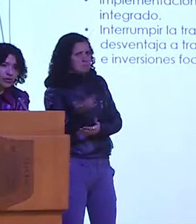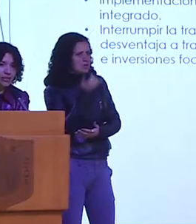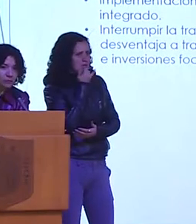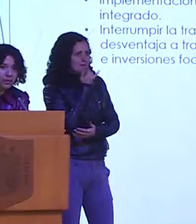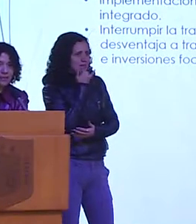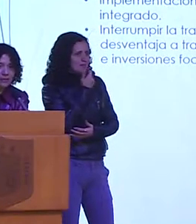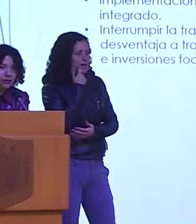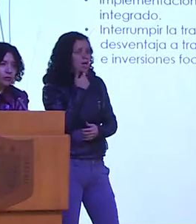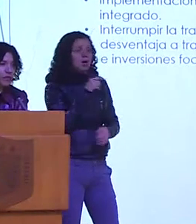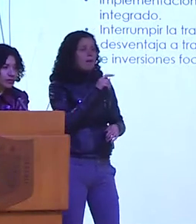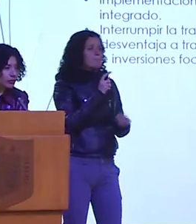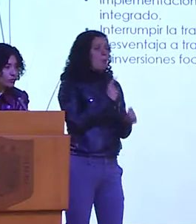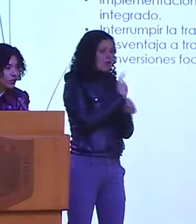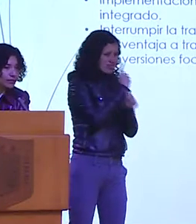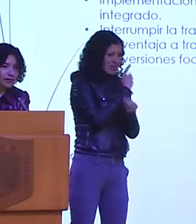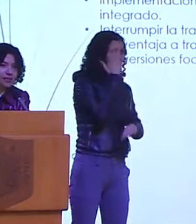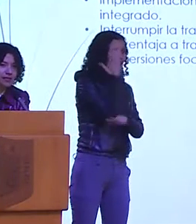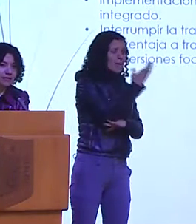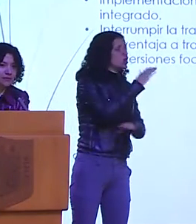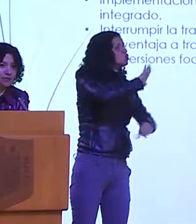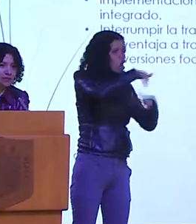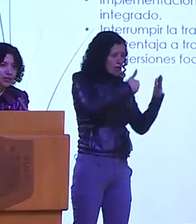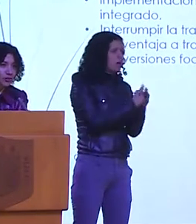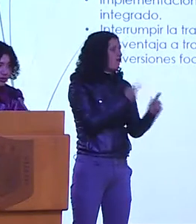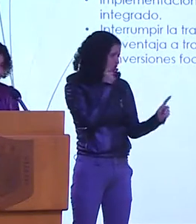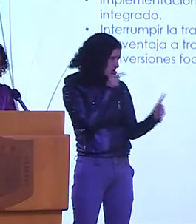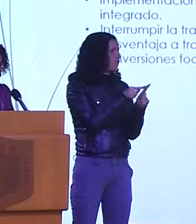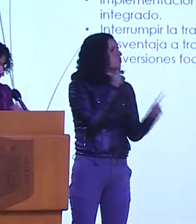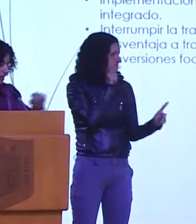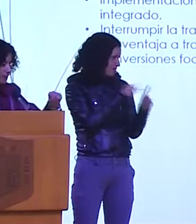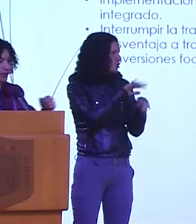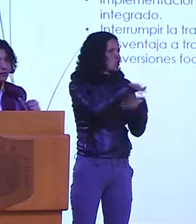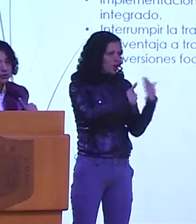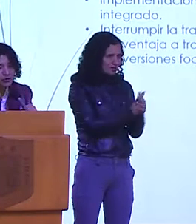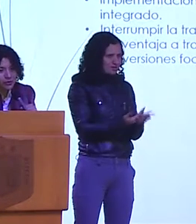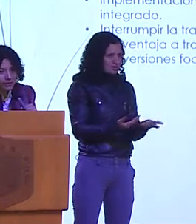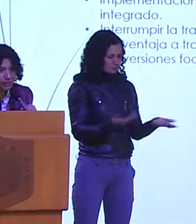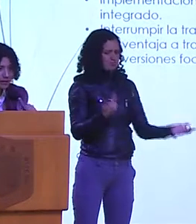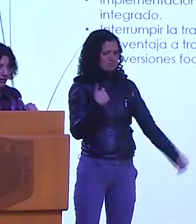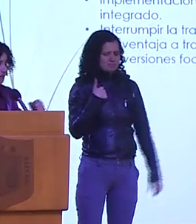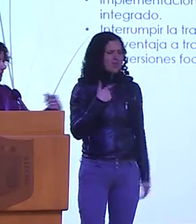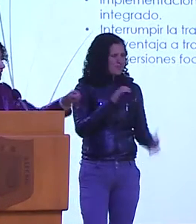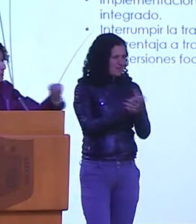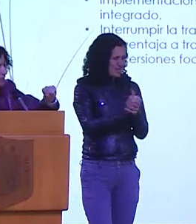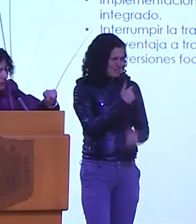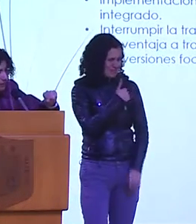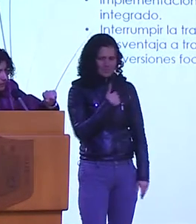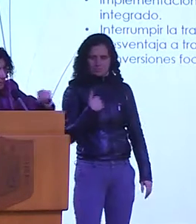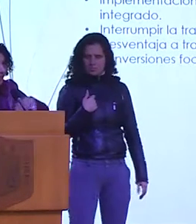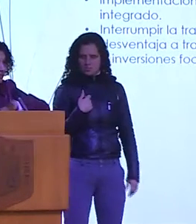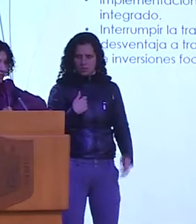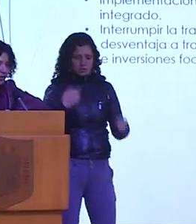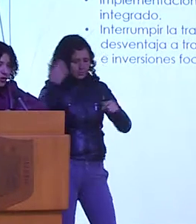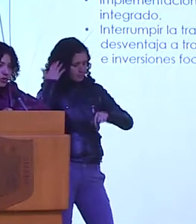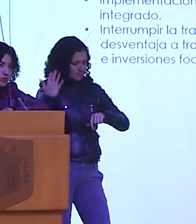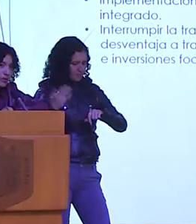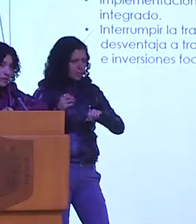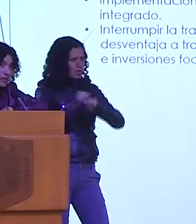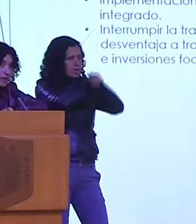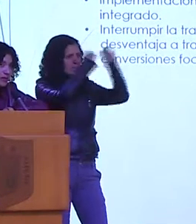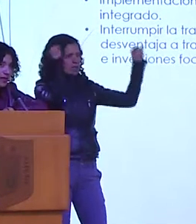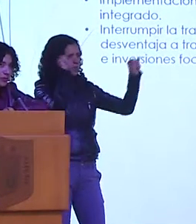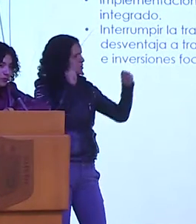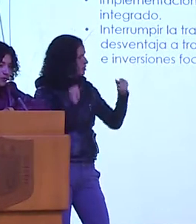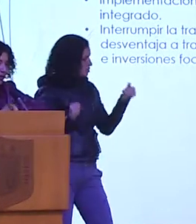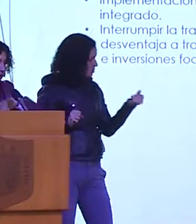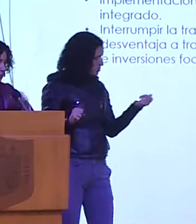que todas las políticas colombianas son focalizadas. Y entonces tengo que mirarme, como dice una amiga mía, mirarme en la mañana y hoy como,